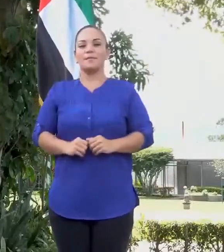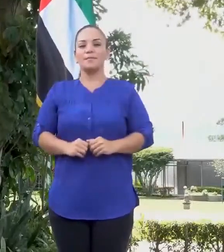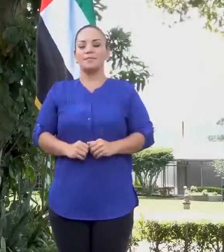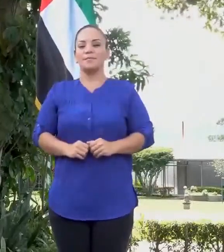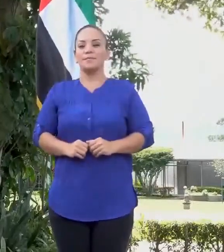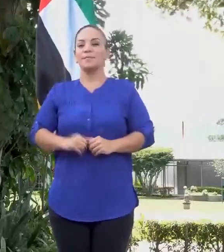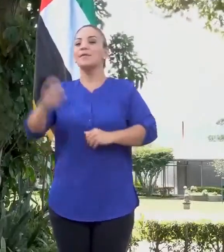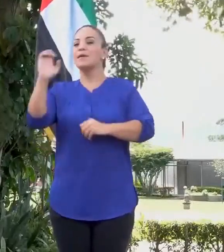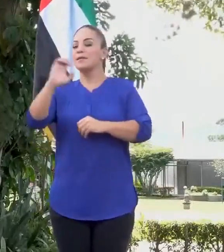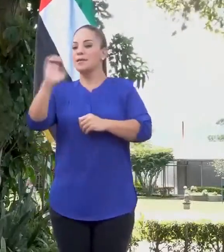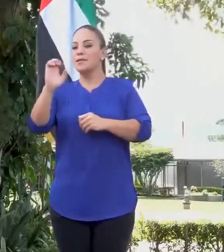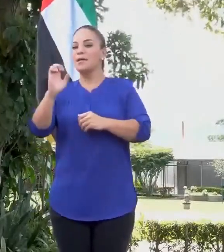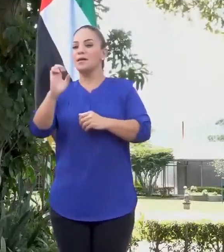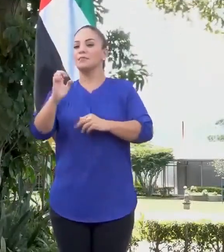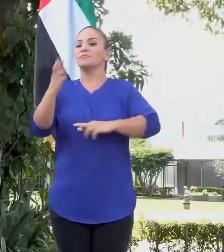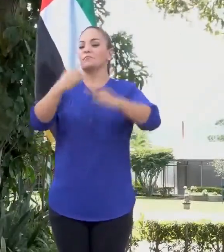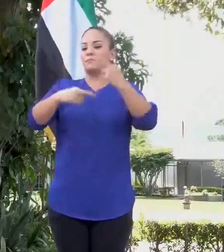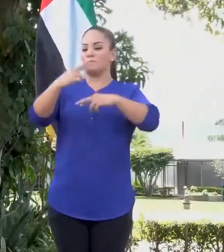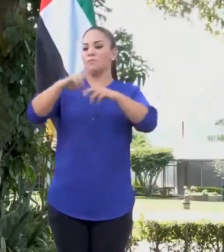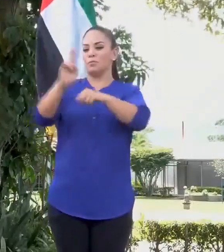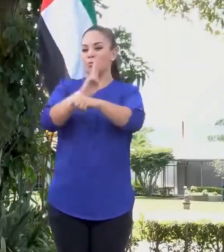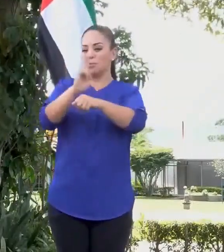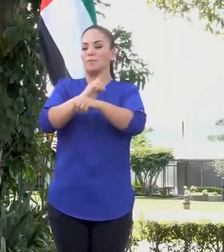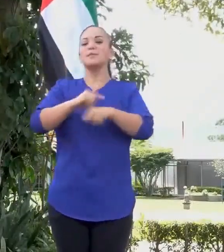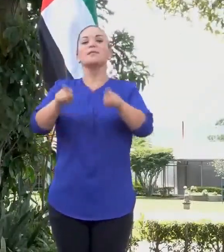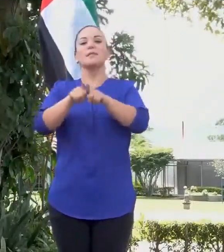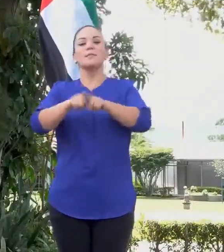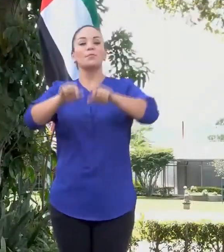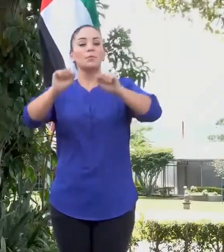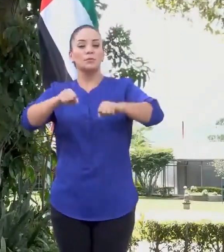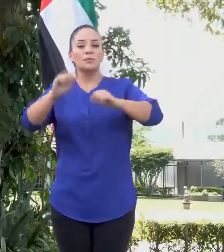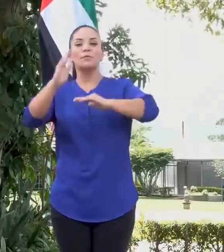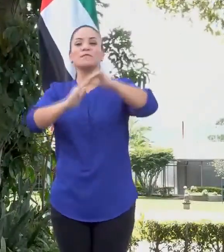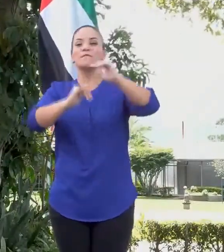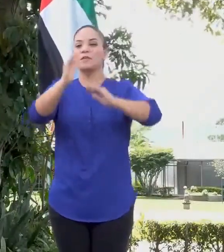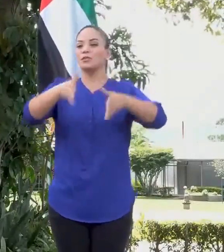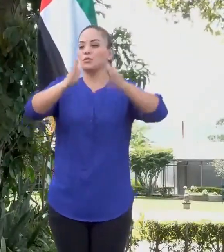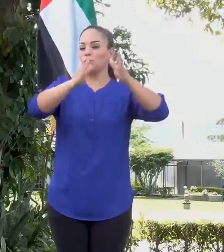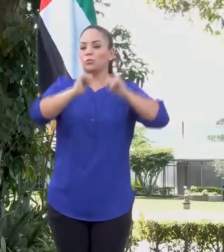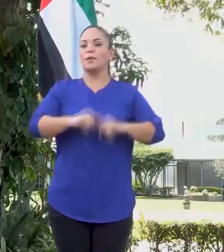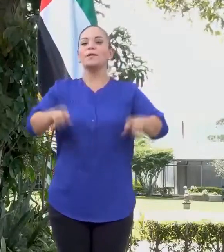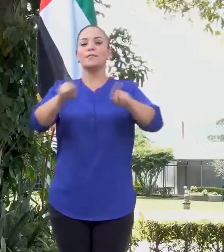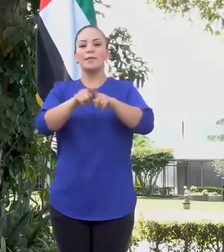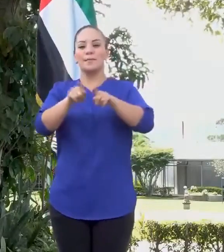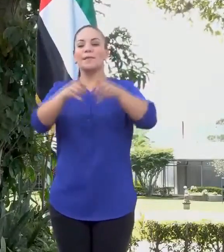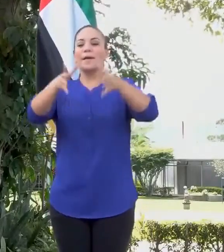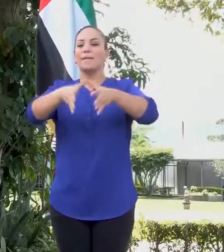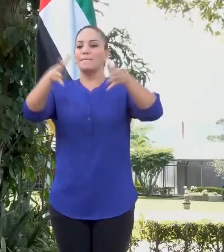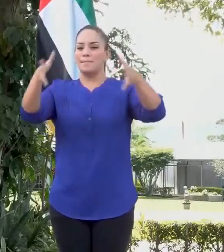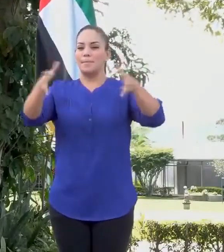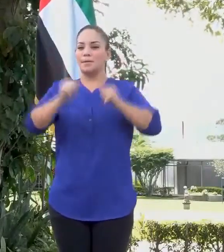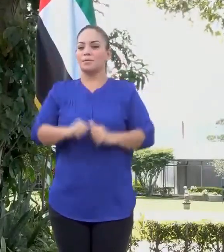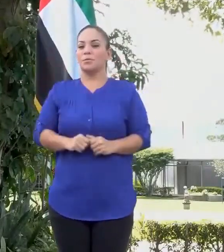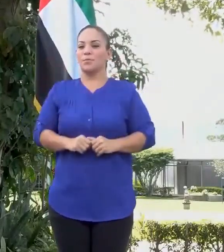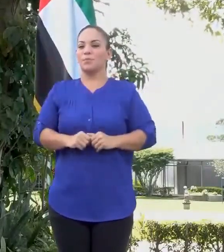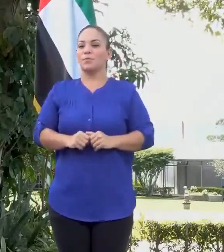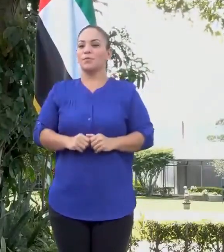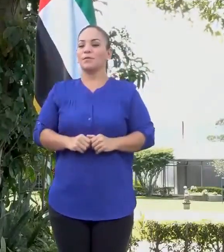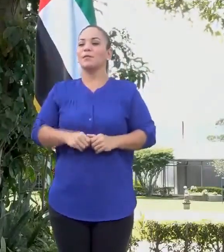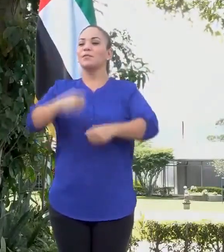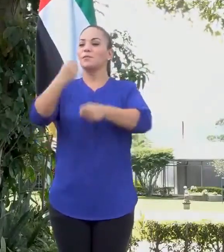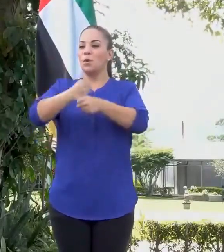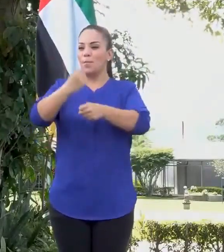en energías renovables y potencialmente en infraestructura, así como la ampliación de